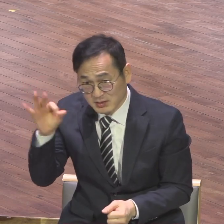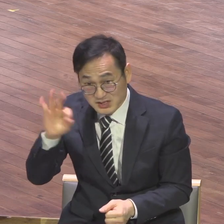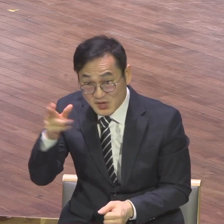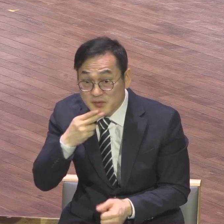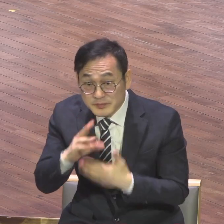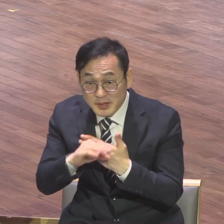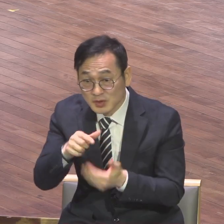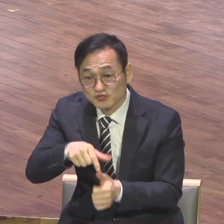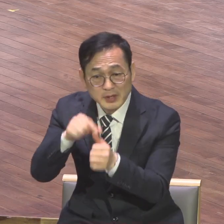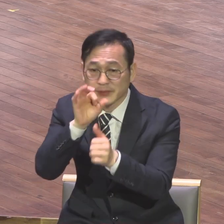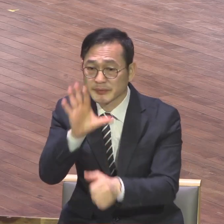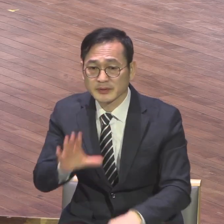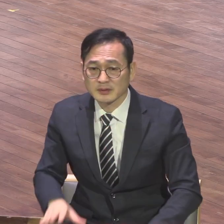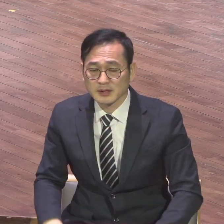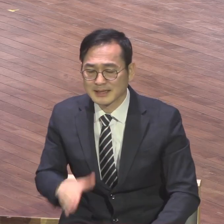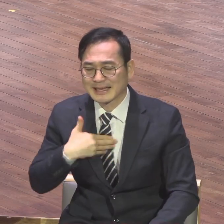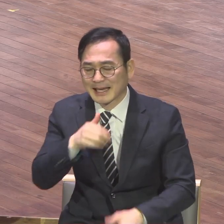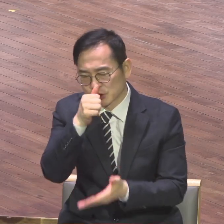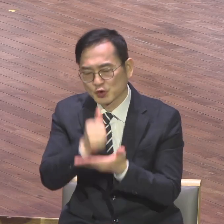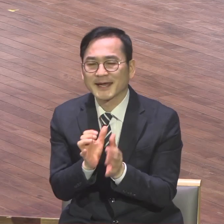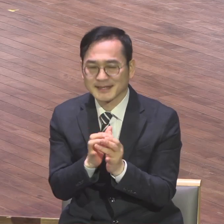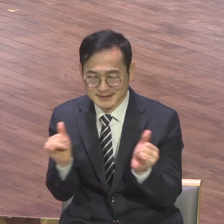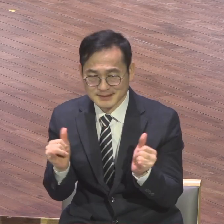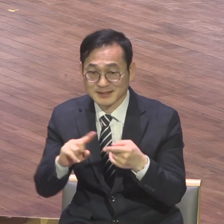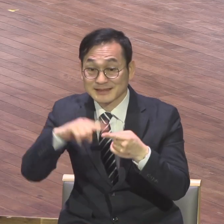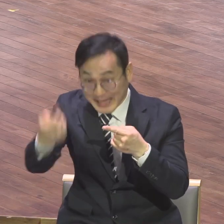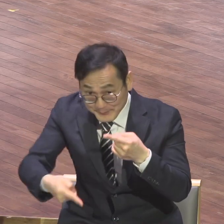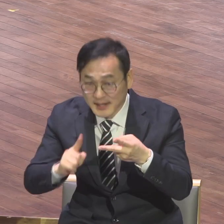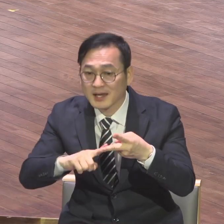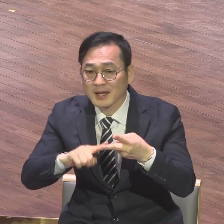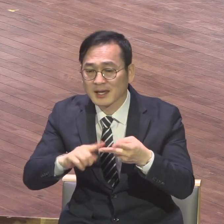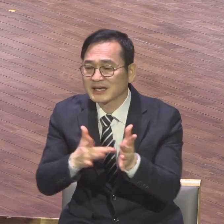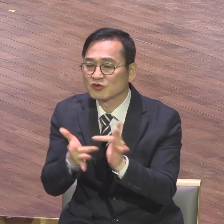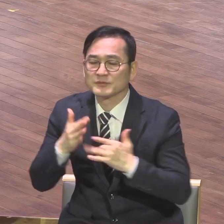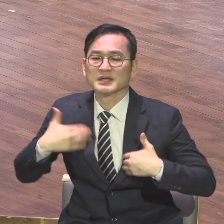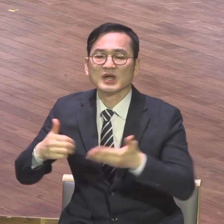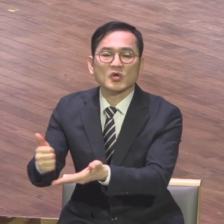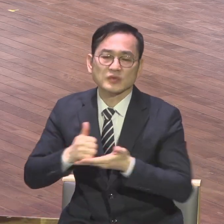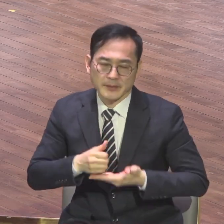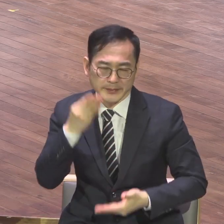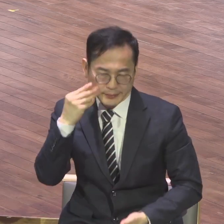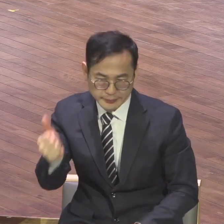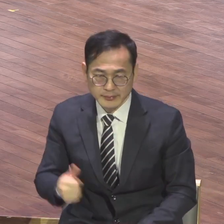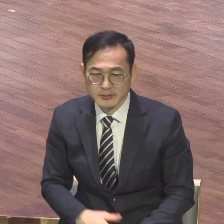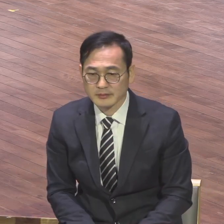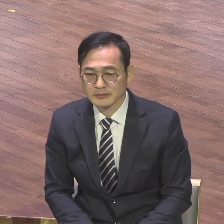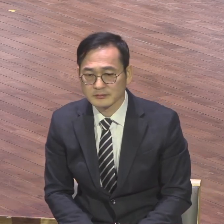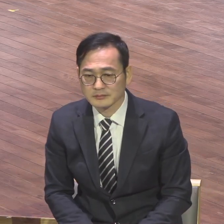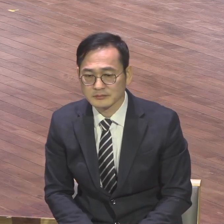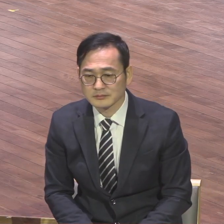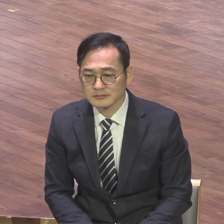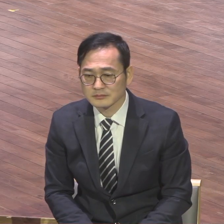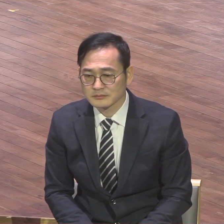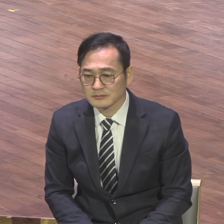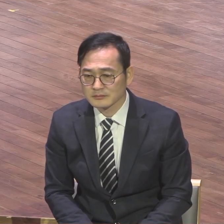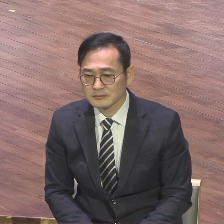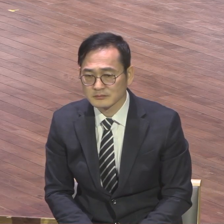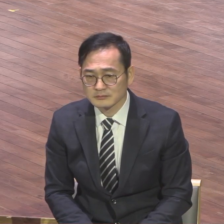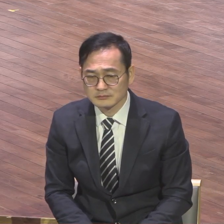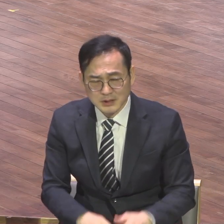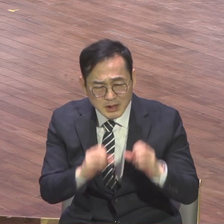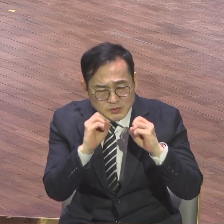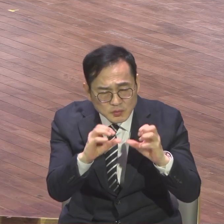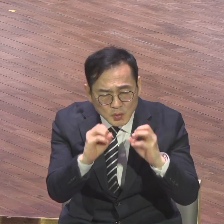나는 죄인입니다. 그래야 이제 예수님을 영접해서 죄사함 받지. 맞습니까? 그래서 제가 전도할 때